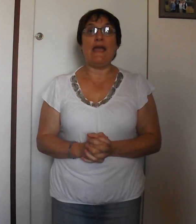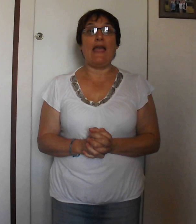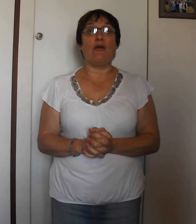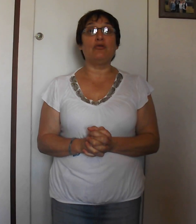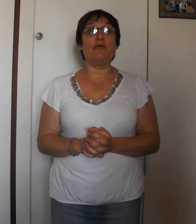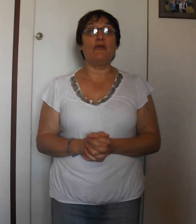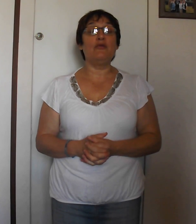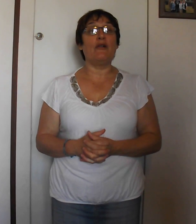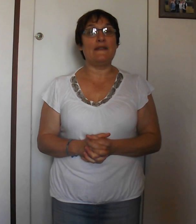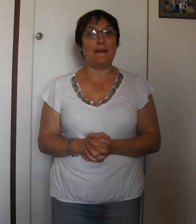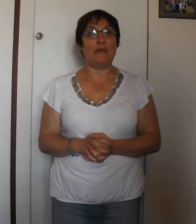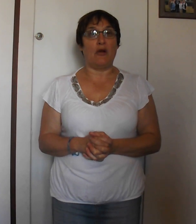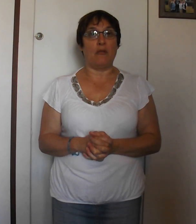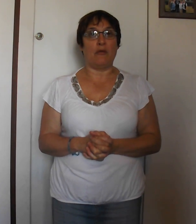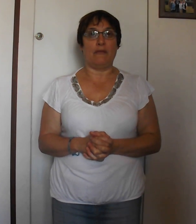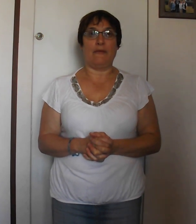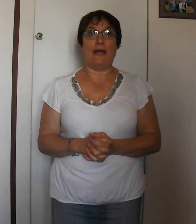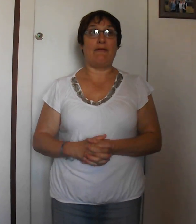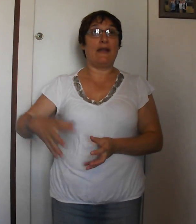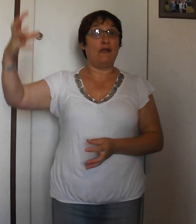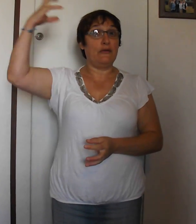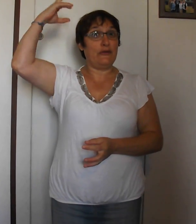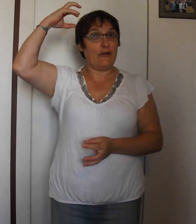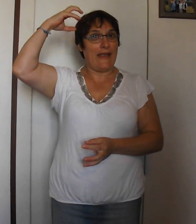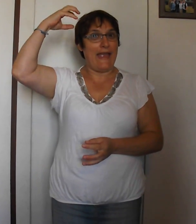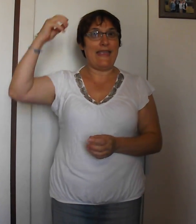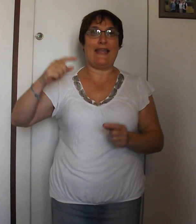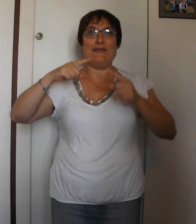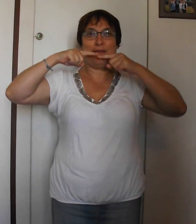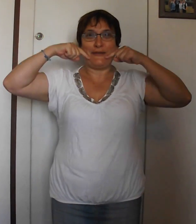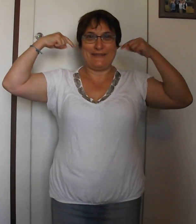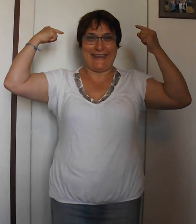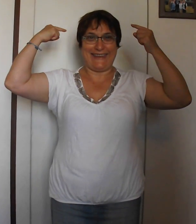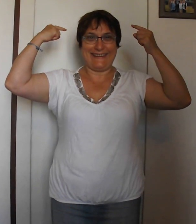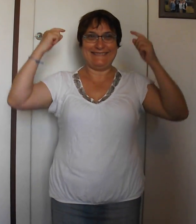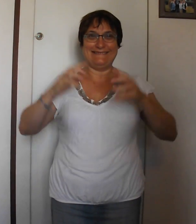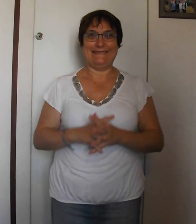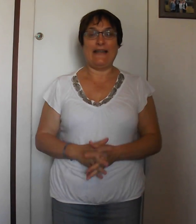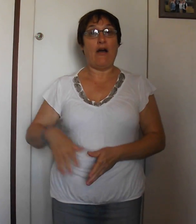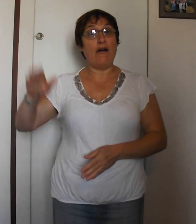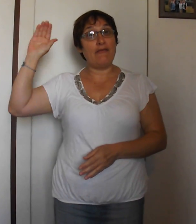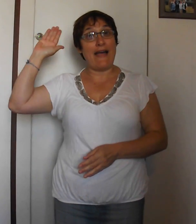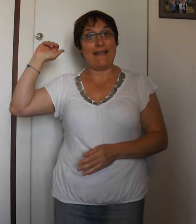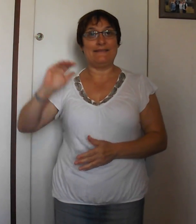et retrouvons-nous en septembre avec le soleil et le sourire. Au revoir.